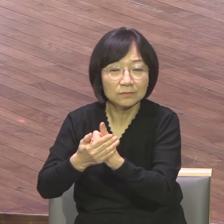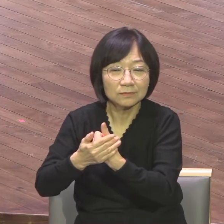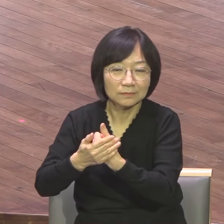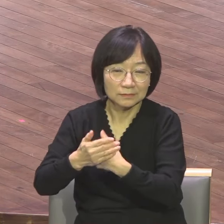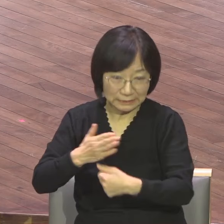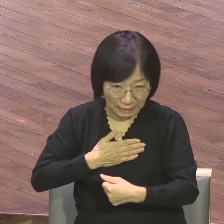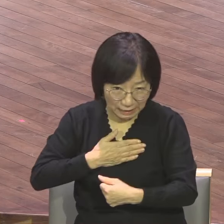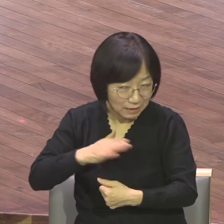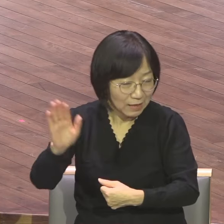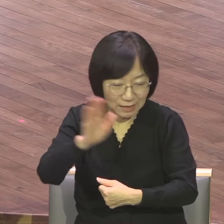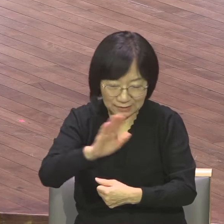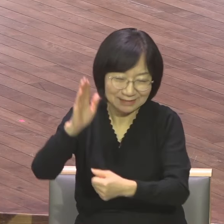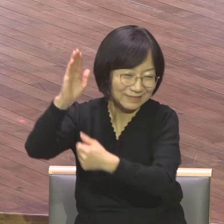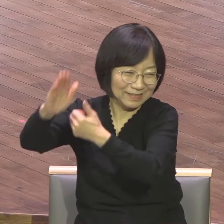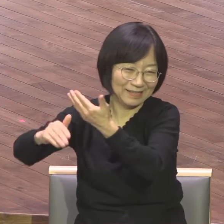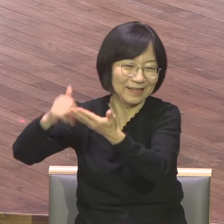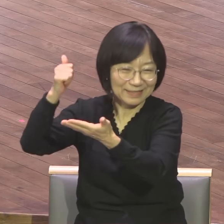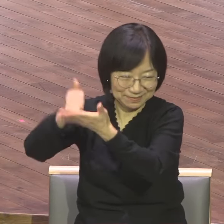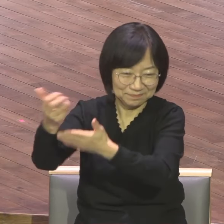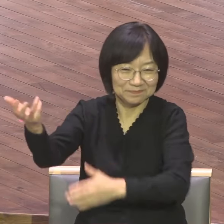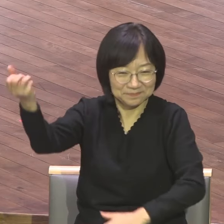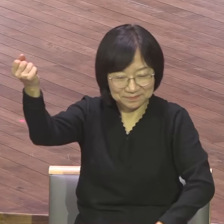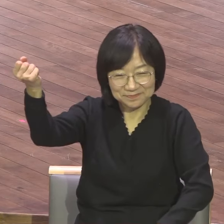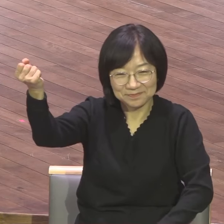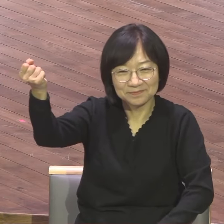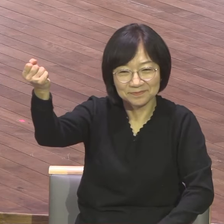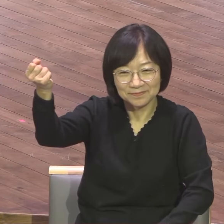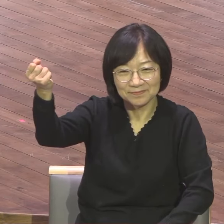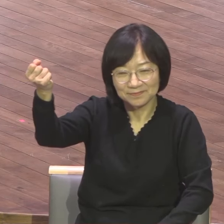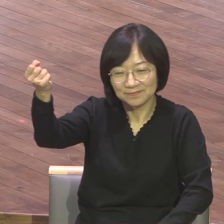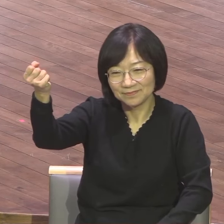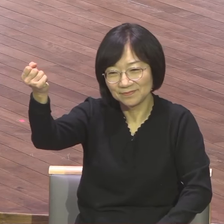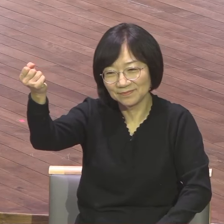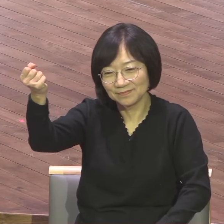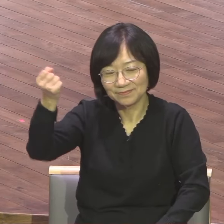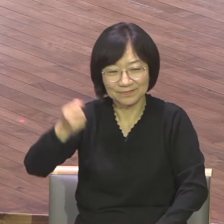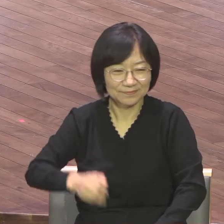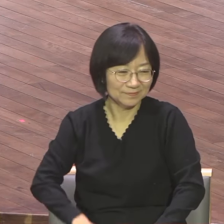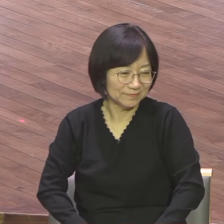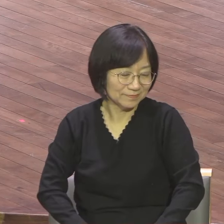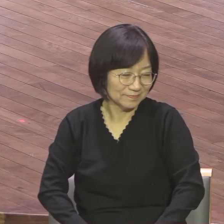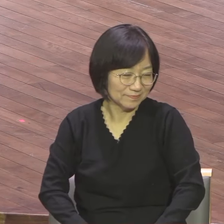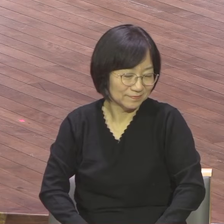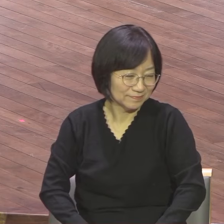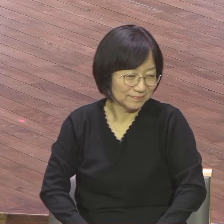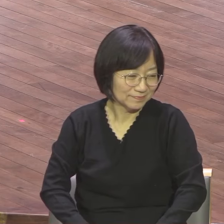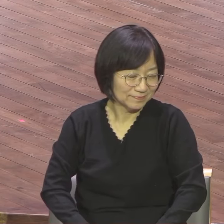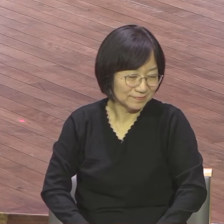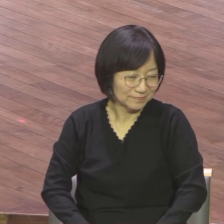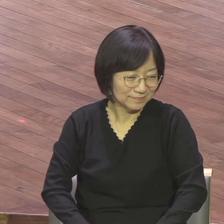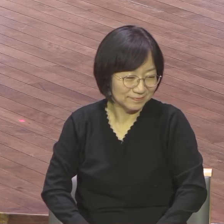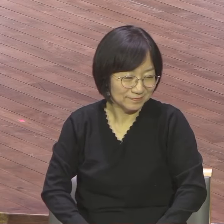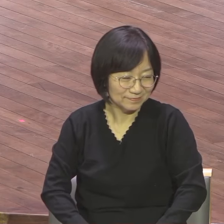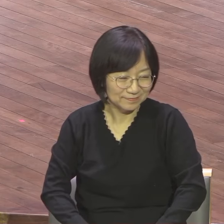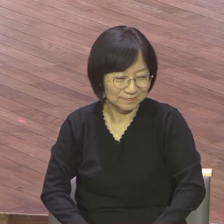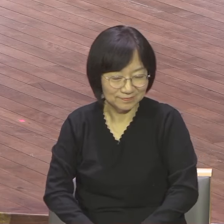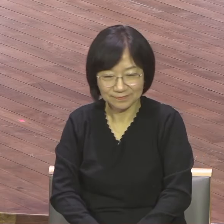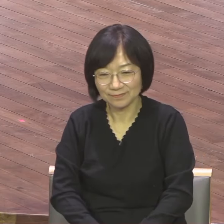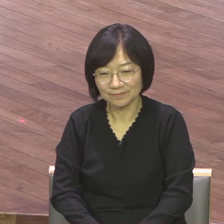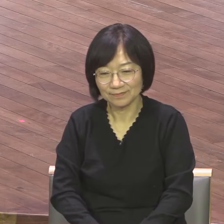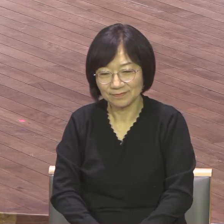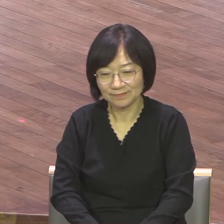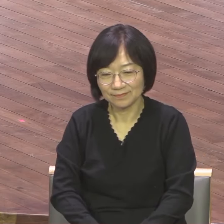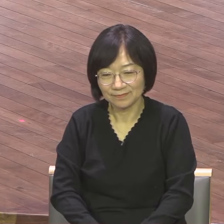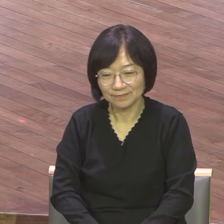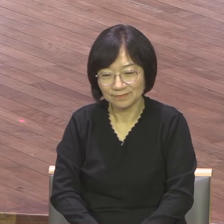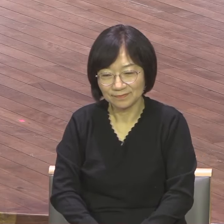내가 있는 게 아니고 하나님께 있습니다. 하나님께 있습니다. 이걸 분명히 인식하셔야 돼요. 하나님의